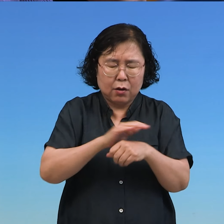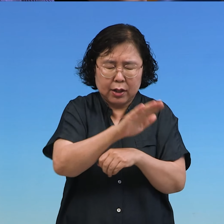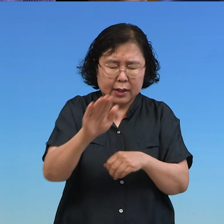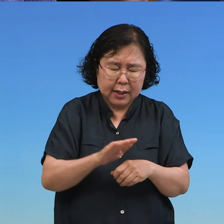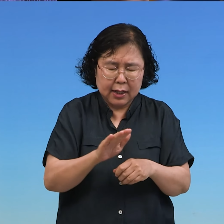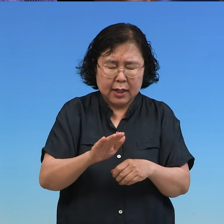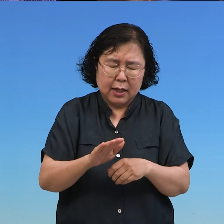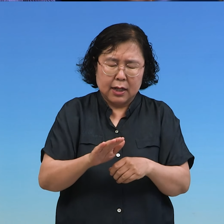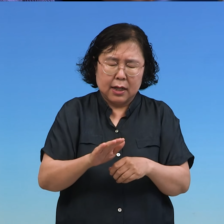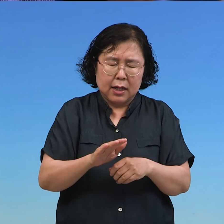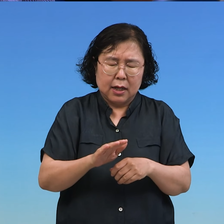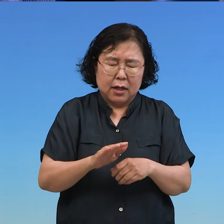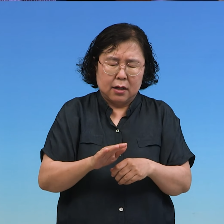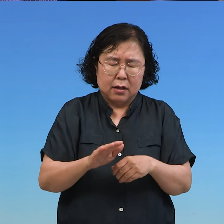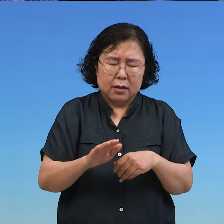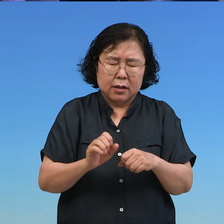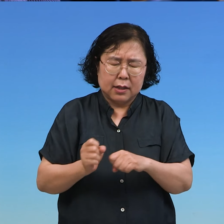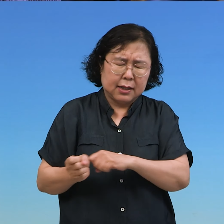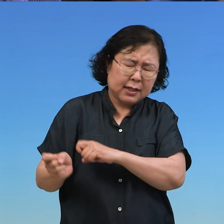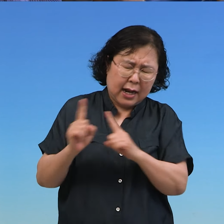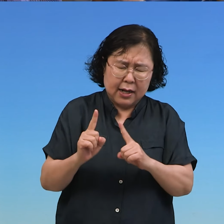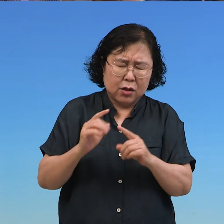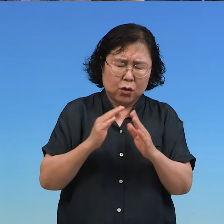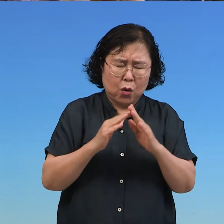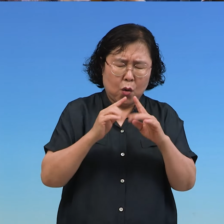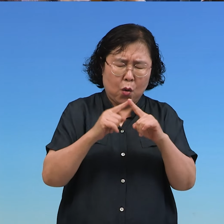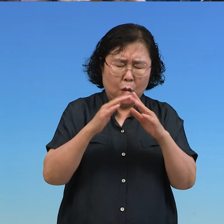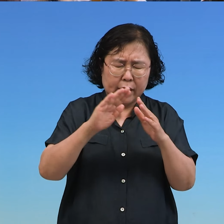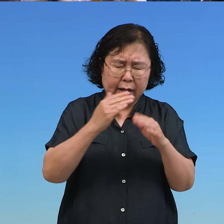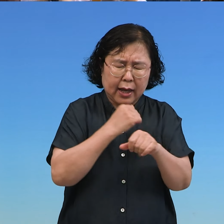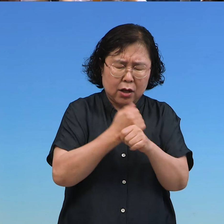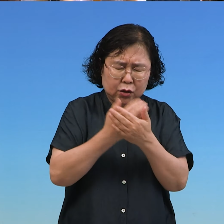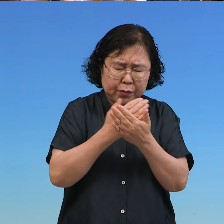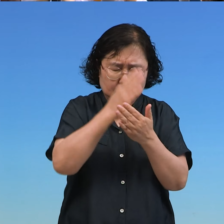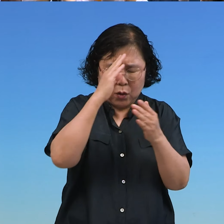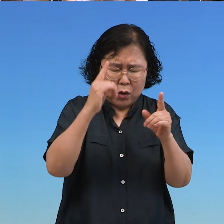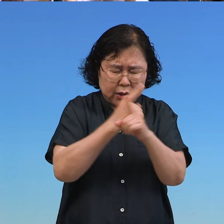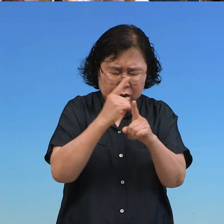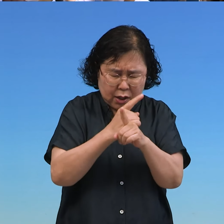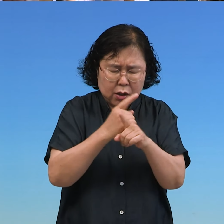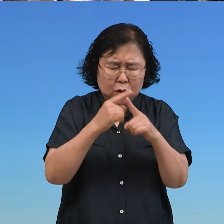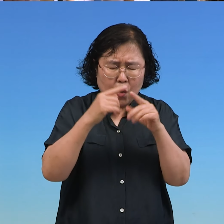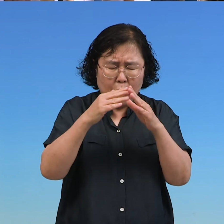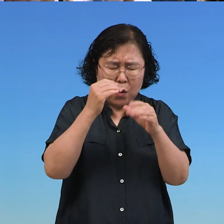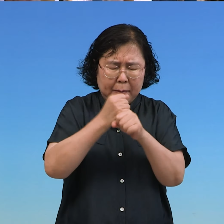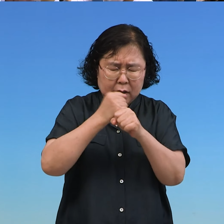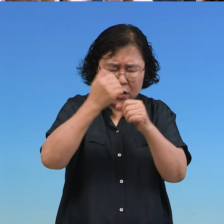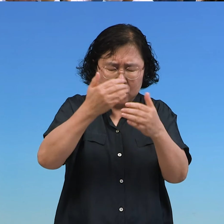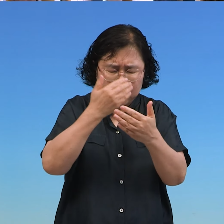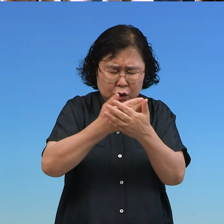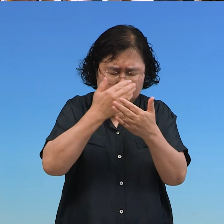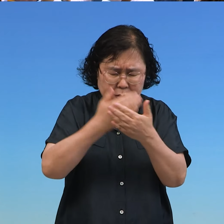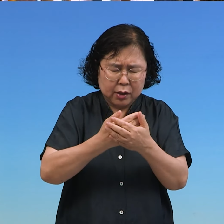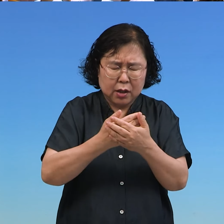그들이 살리는 어른에게 하여 주시옵소서 신뢰하는 어른에게 하여 주시옵소서